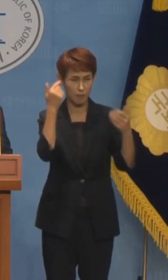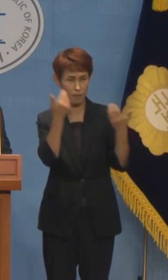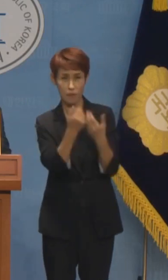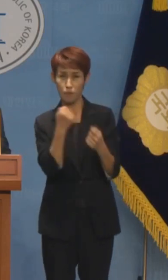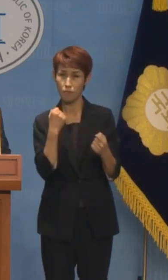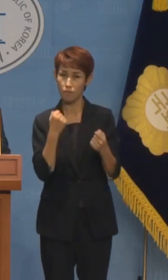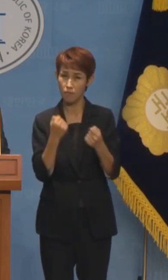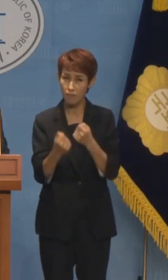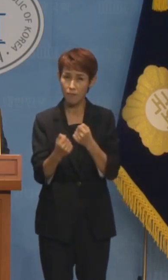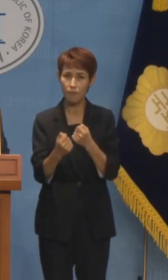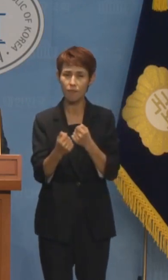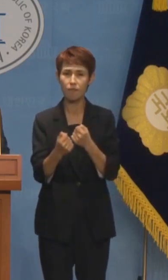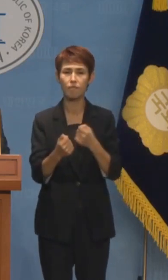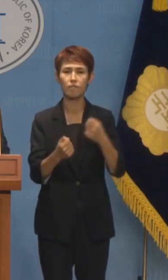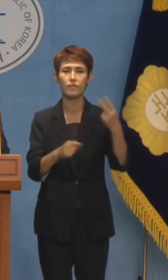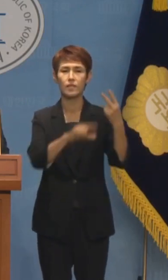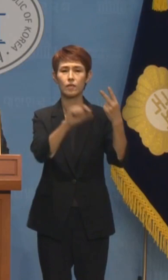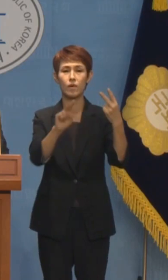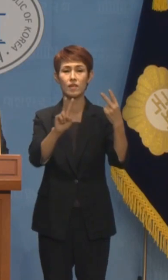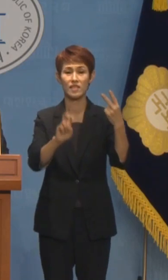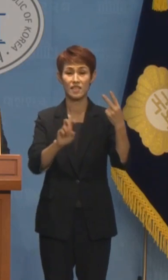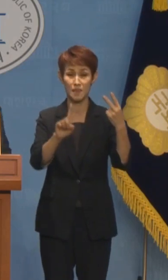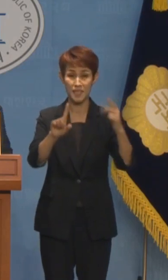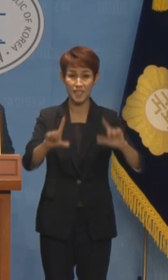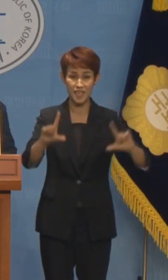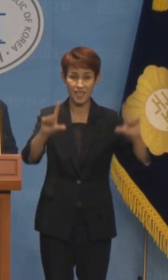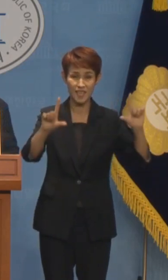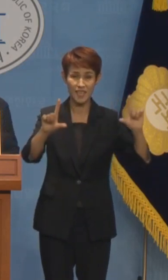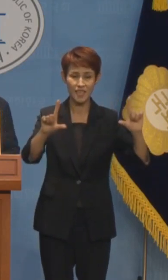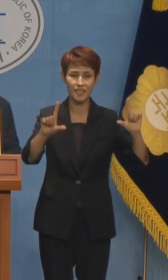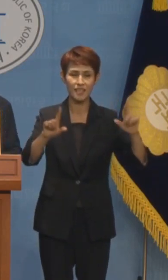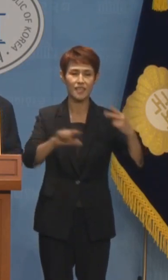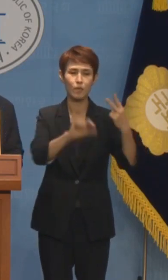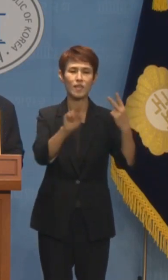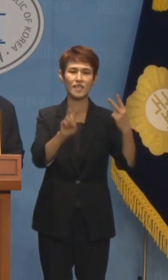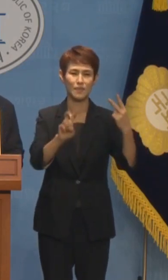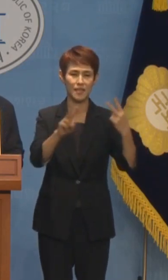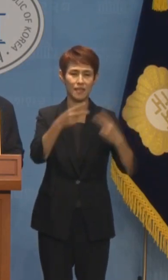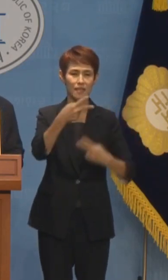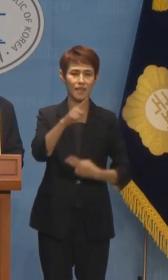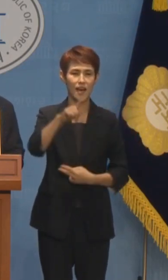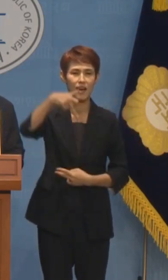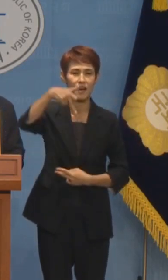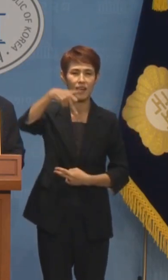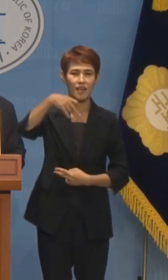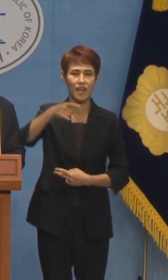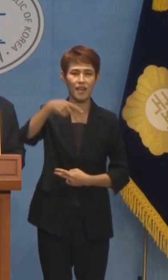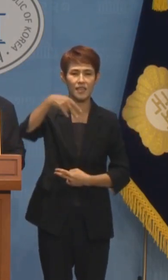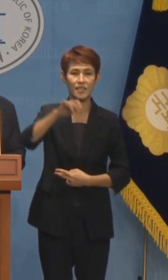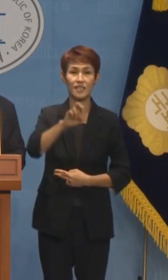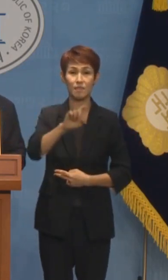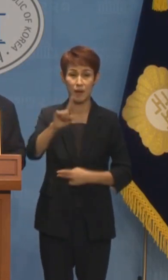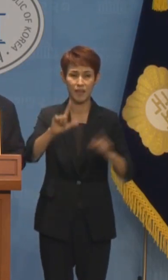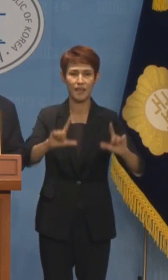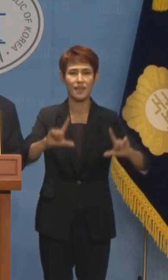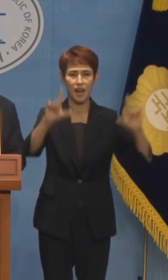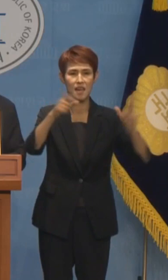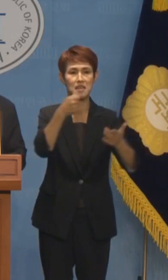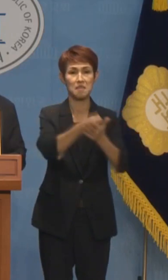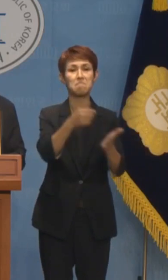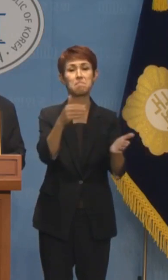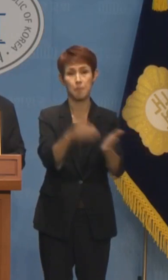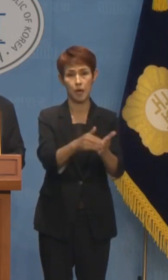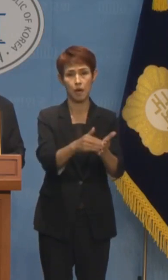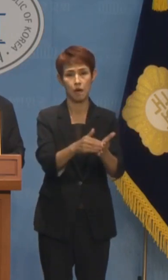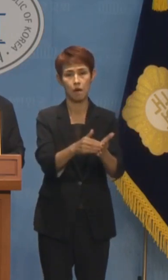불구하고 2월 21일을 2월 22일을 기 시마의 날 축도의 날로 정하는 조례안을 가결하고 지금까지